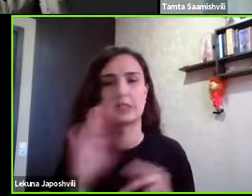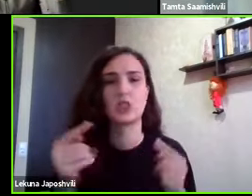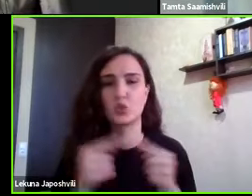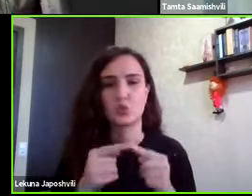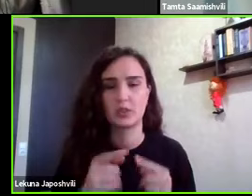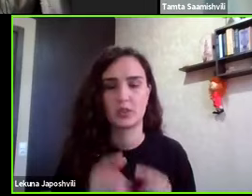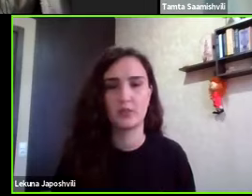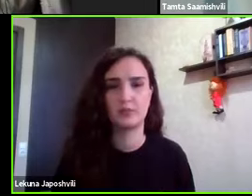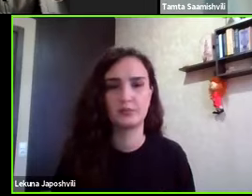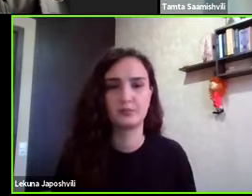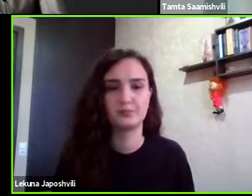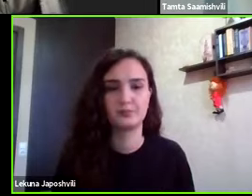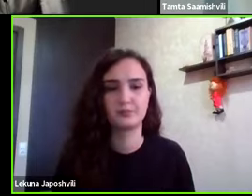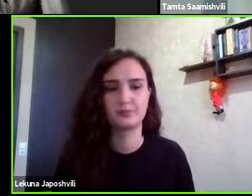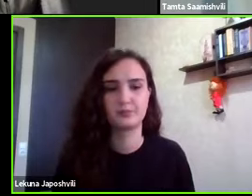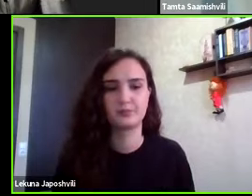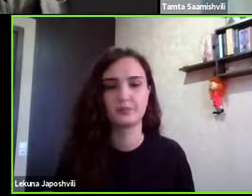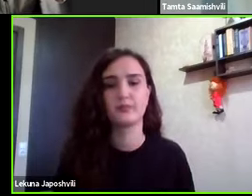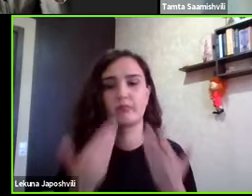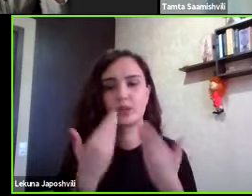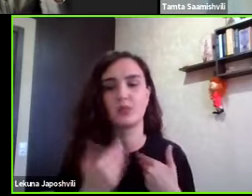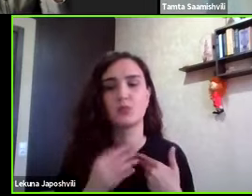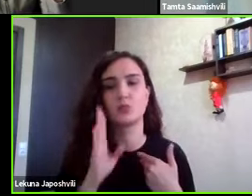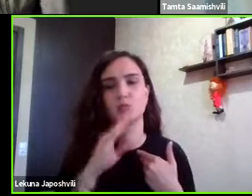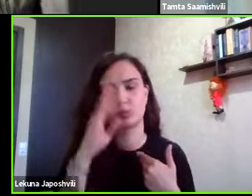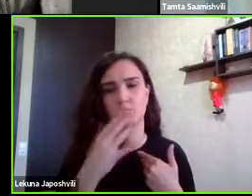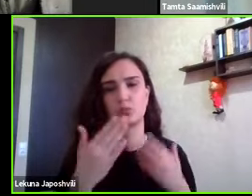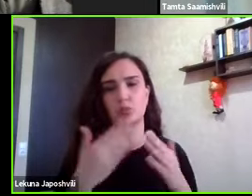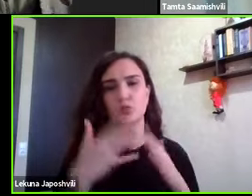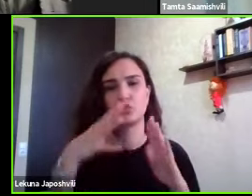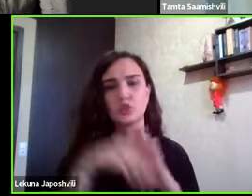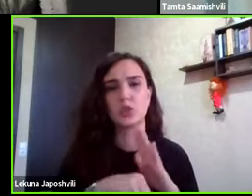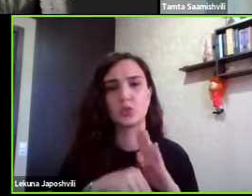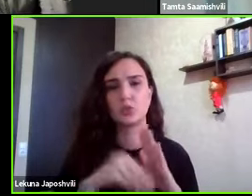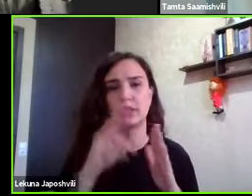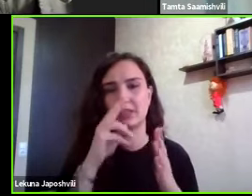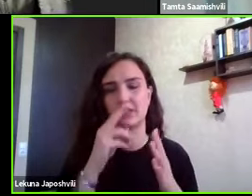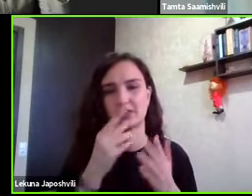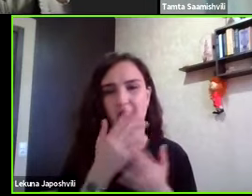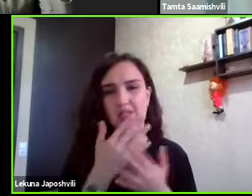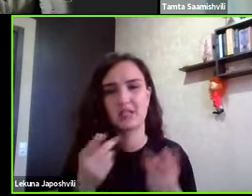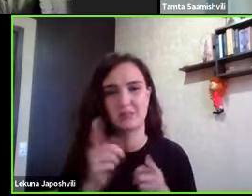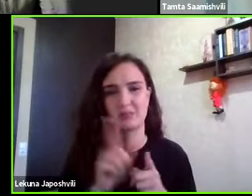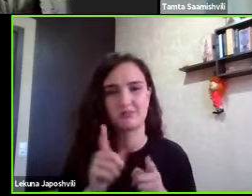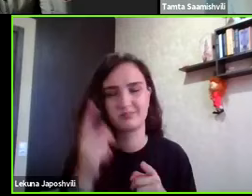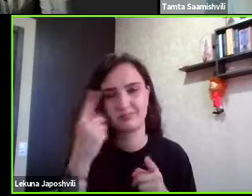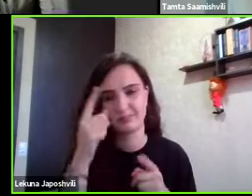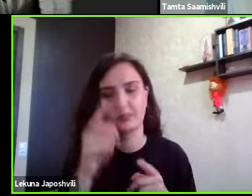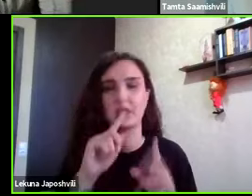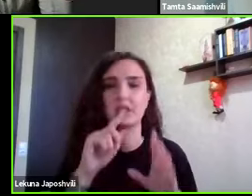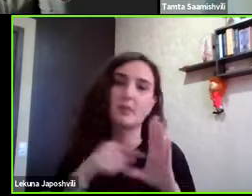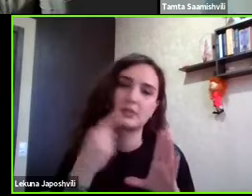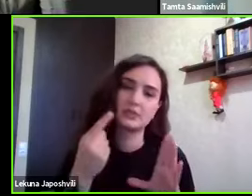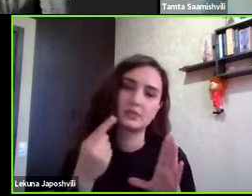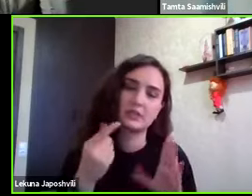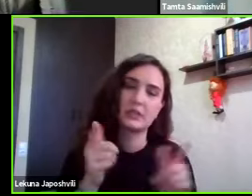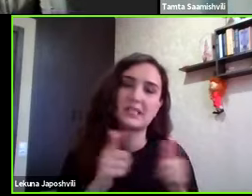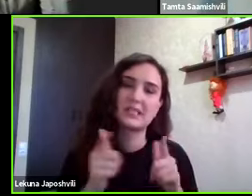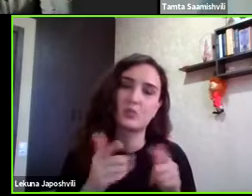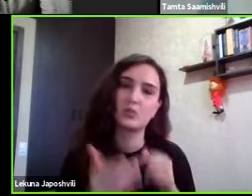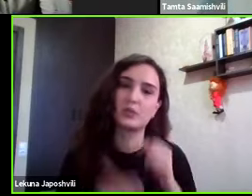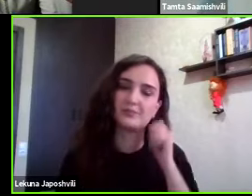დასტურდება. და გვეკითხებია ხოლმე მშობლები, რომ აი შინაური რეცეპტები შეიძლება გამოვიყენოთ, აი როგორც არის თაფლი, თაფლზე